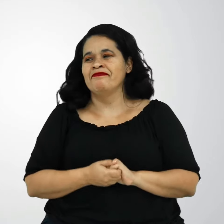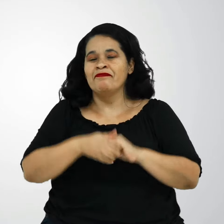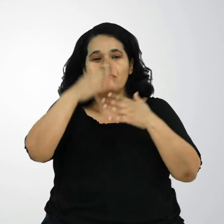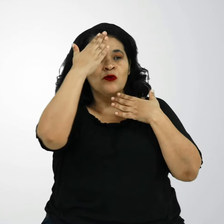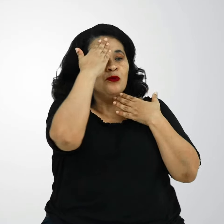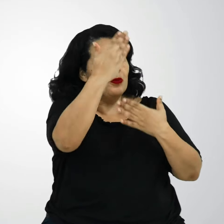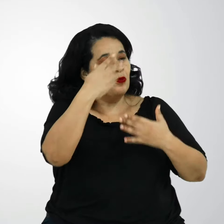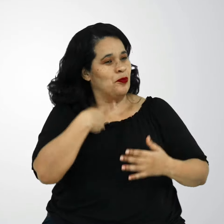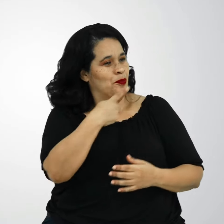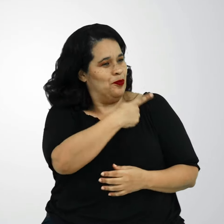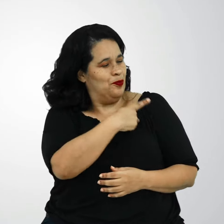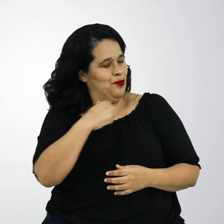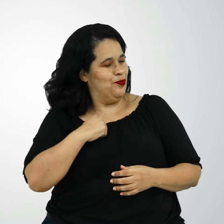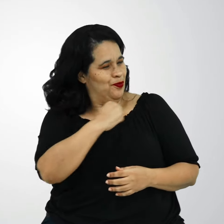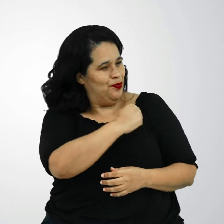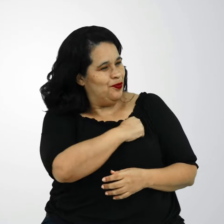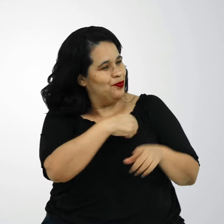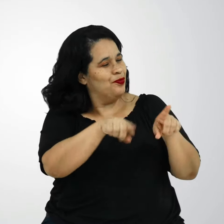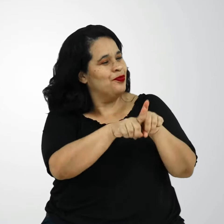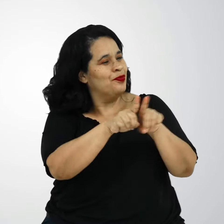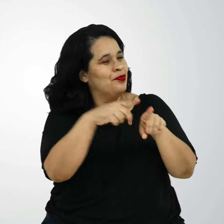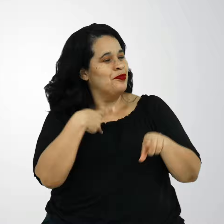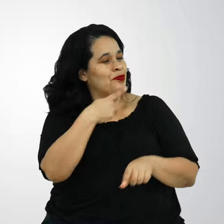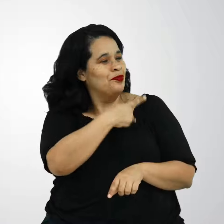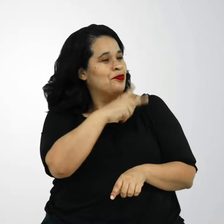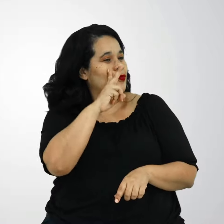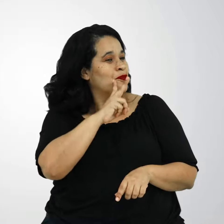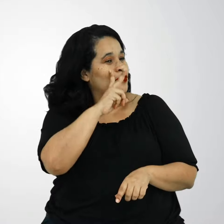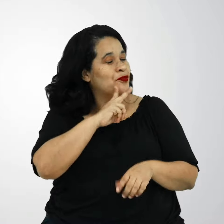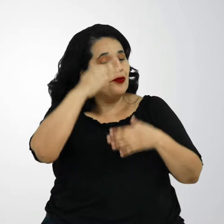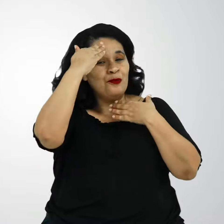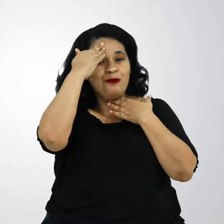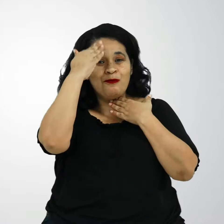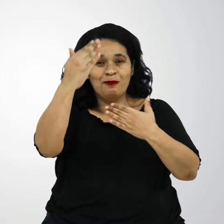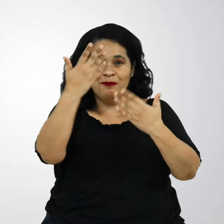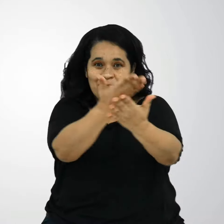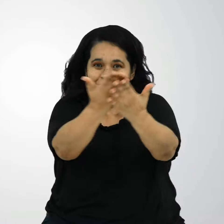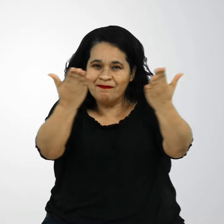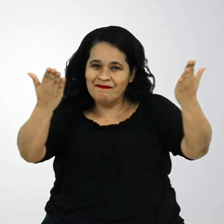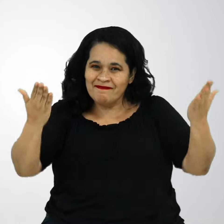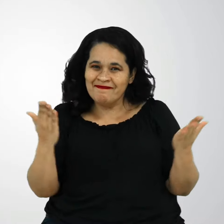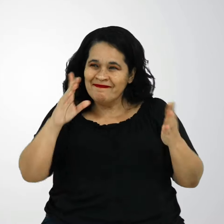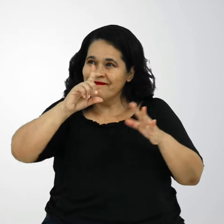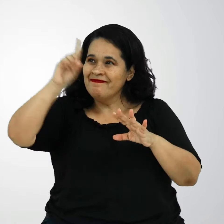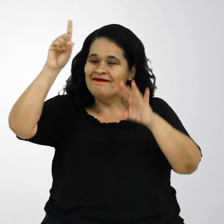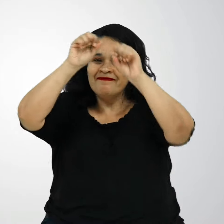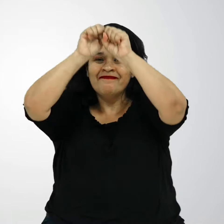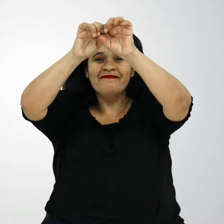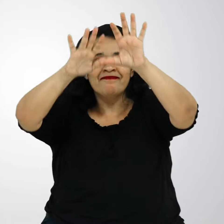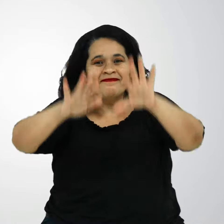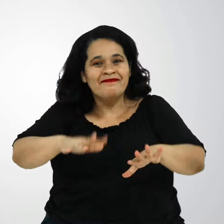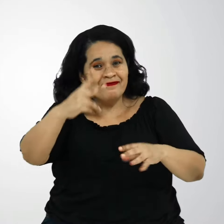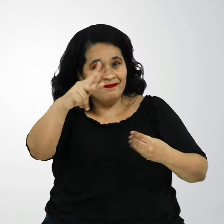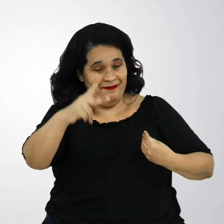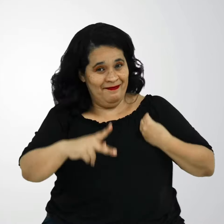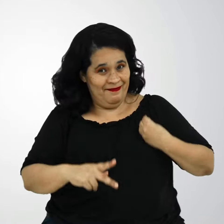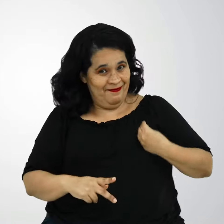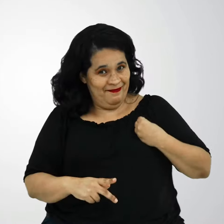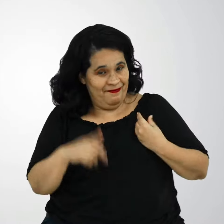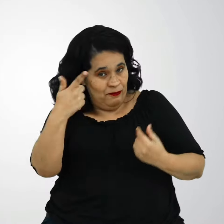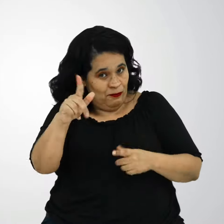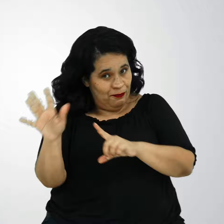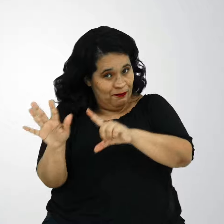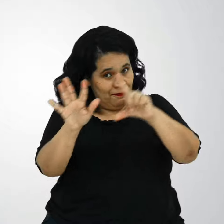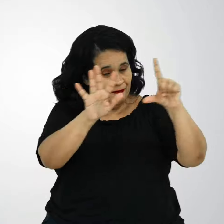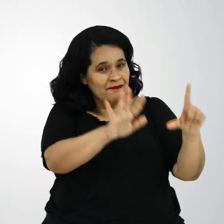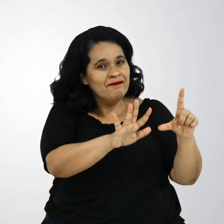pastor Alain. Amém. Obrigado, pastor Valdecir. Amém. Obrigado a você que nos acompanhou até aqui. Que Deus continue abençoando a sua vida. Próxima semana estaremos